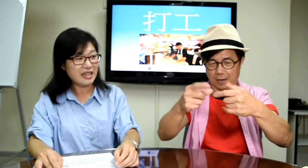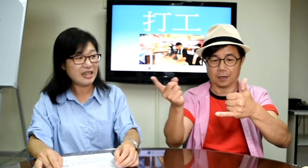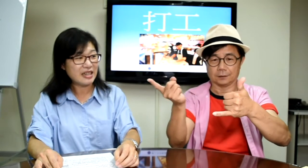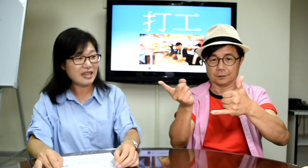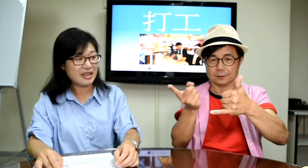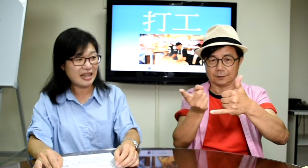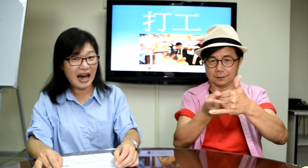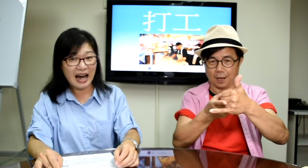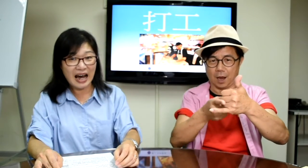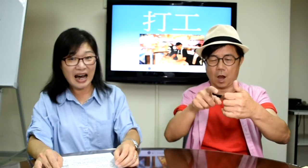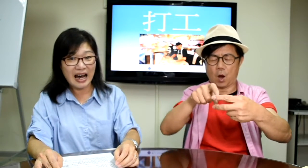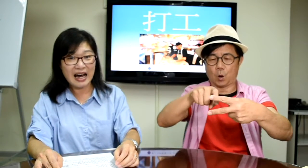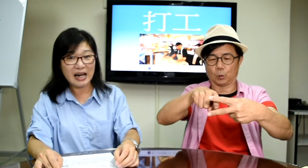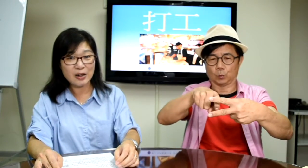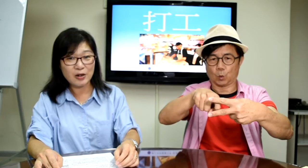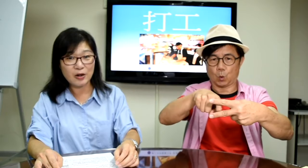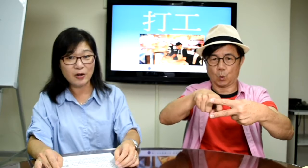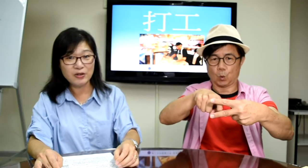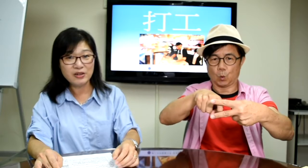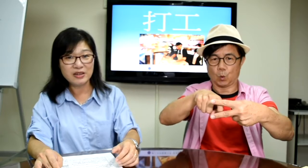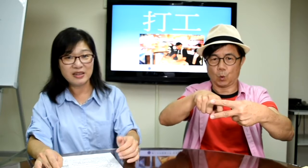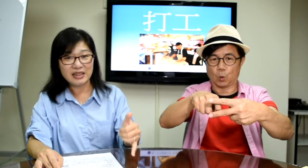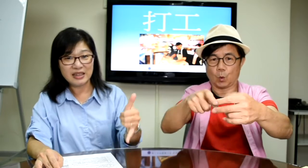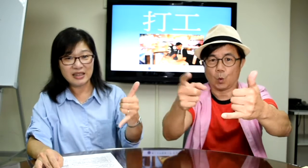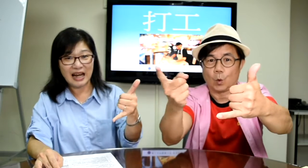第一个打工，